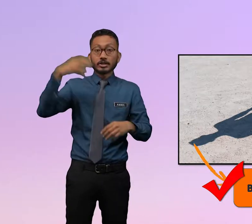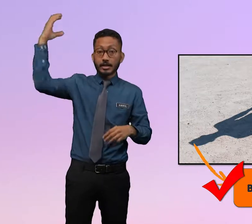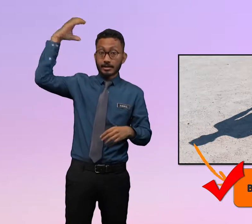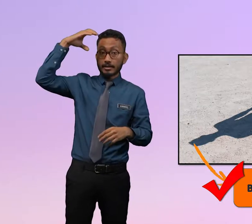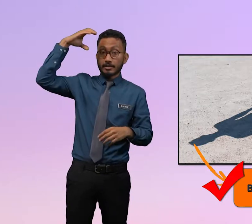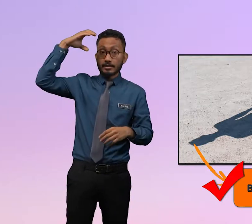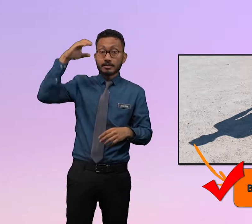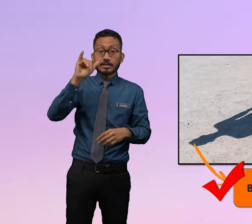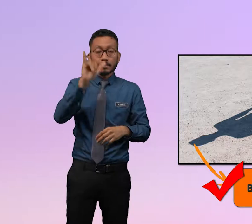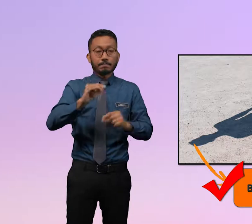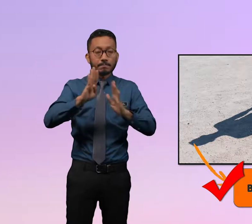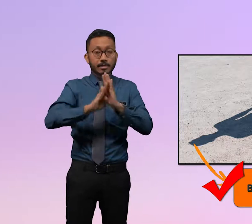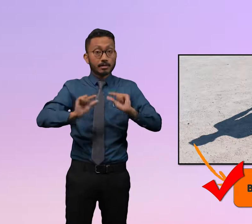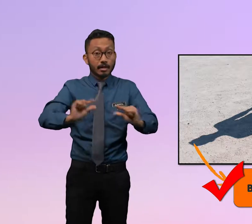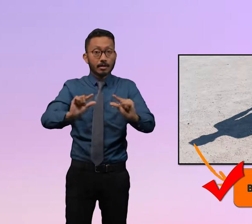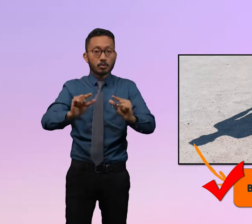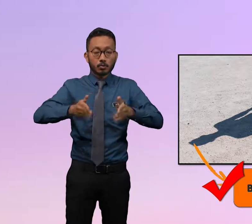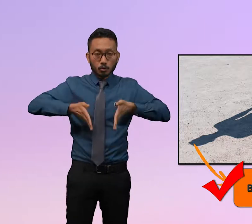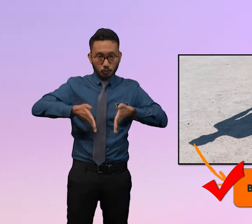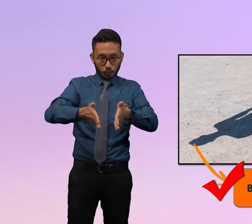cahaya yang bergerak dulu.